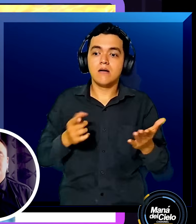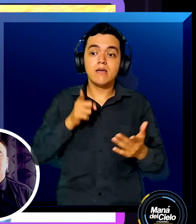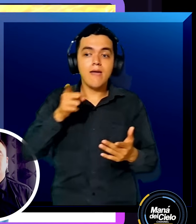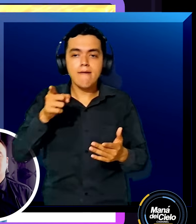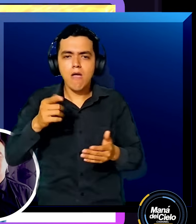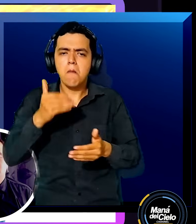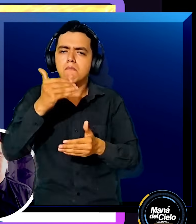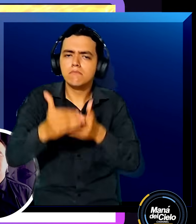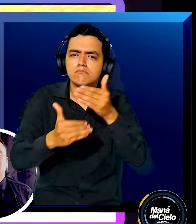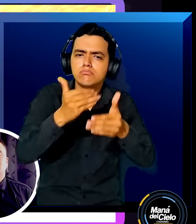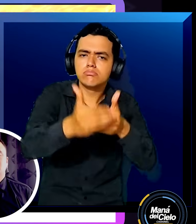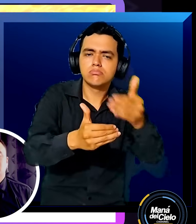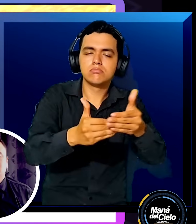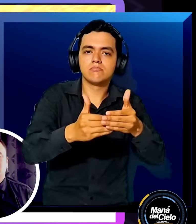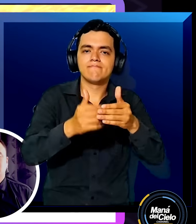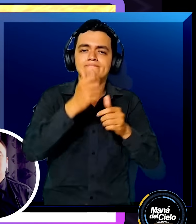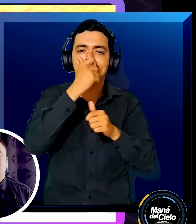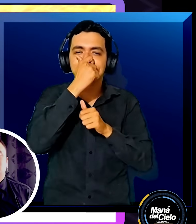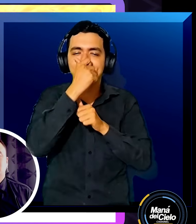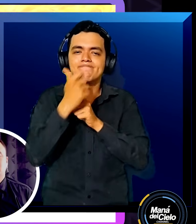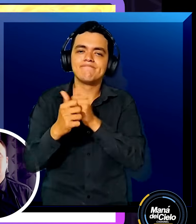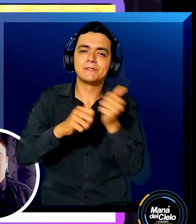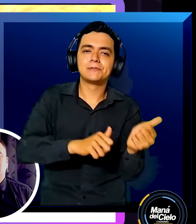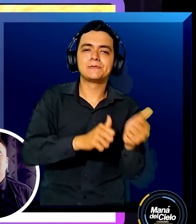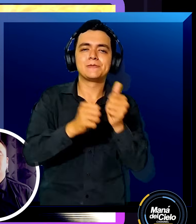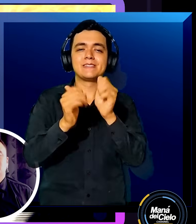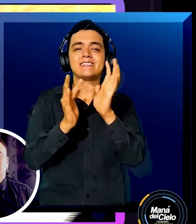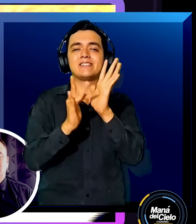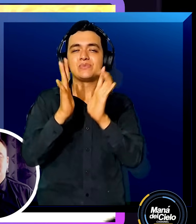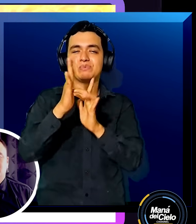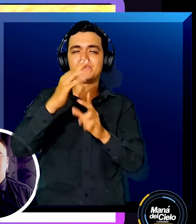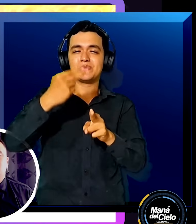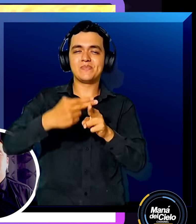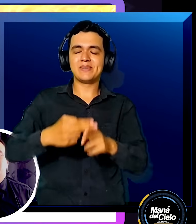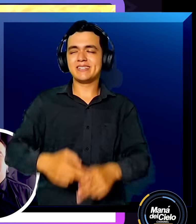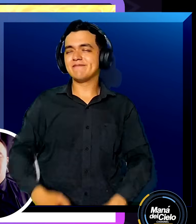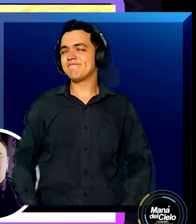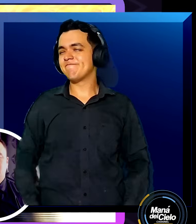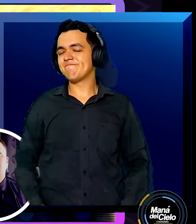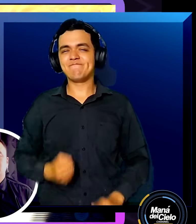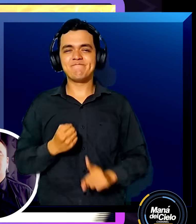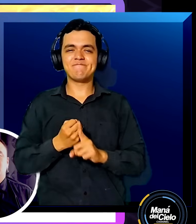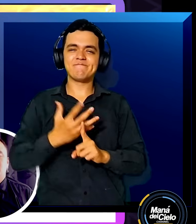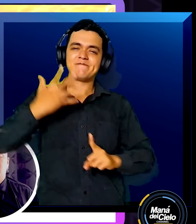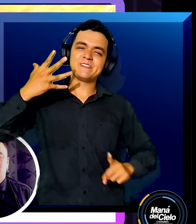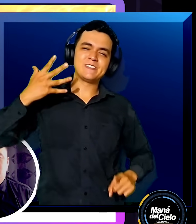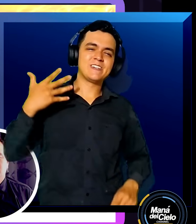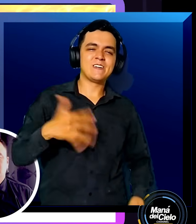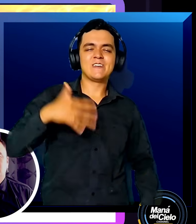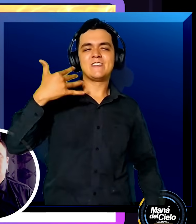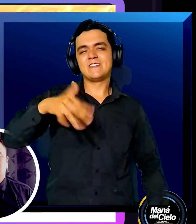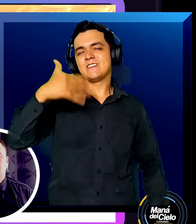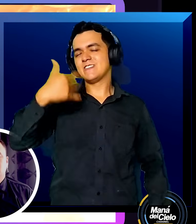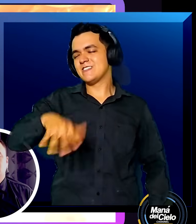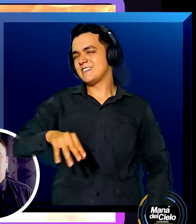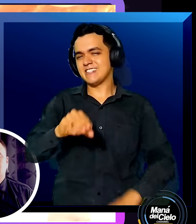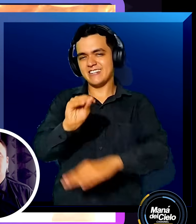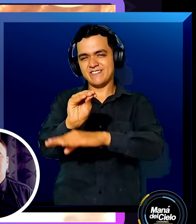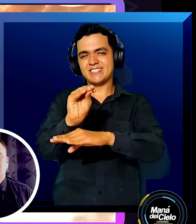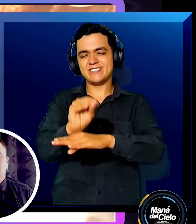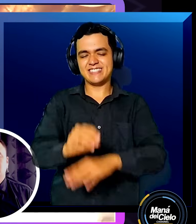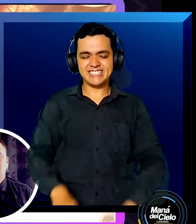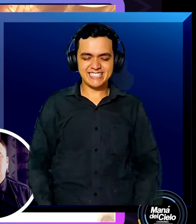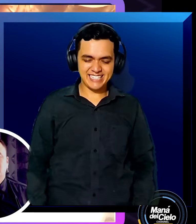nos reunimos a clamar, a orar, a suplicar. Hermano, necesitamos que Dios se mueva, que Dios se manifieste, pero no lo habrá si